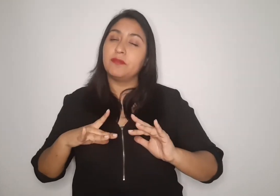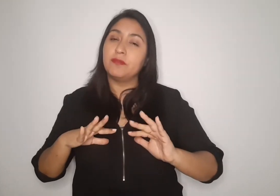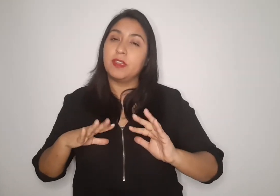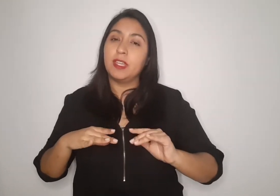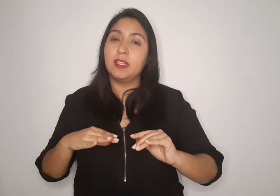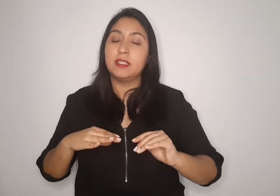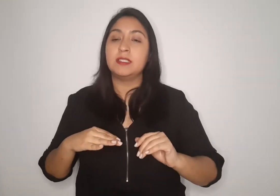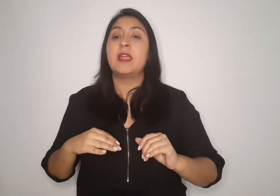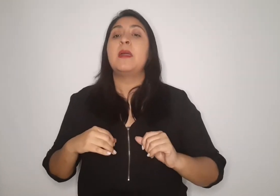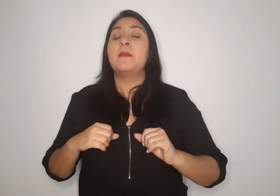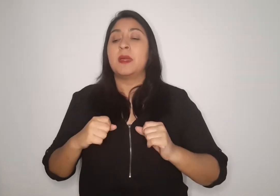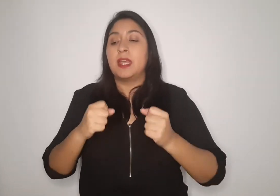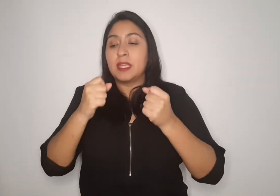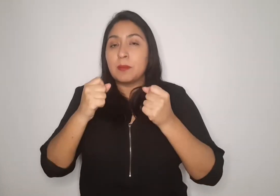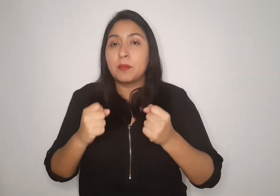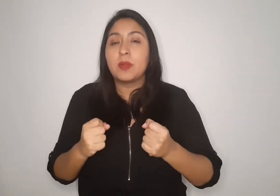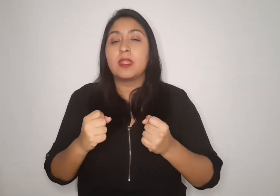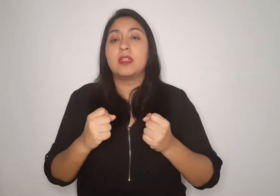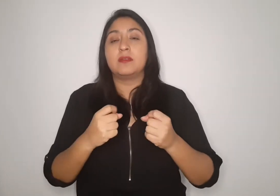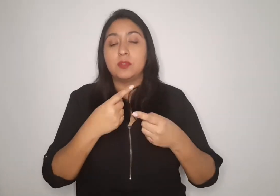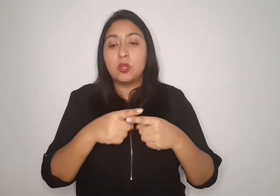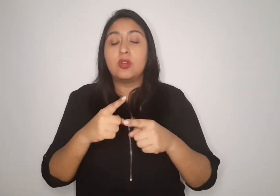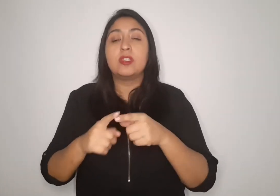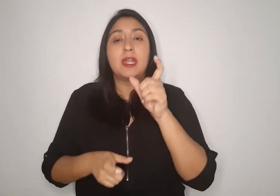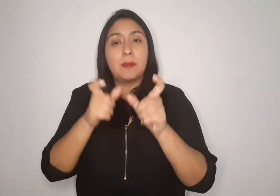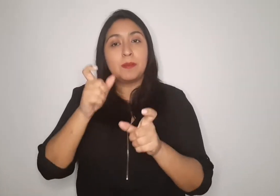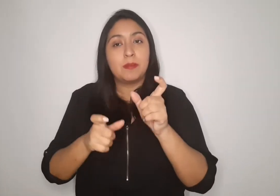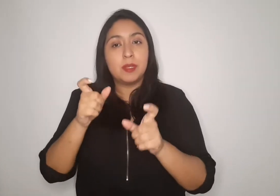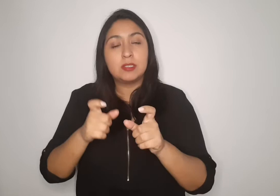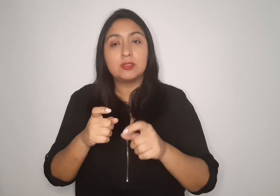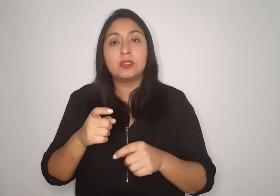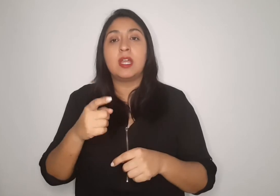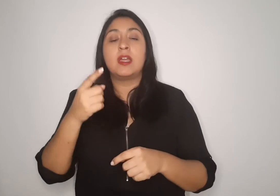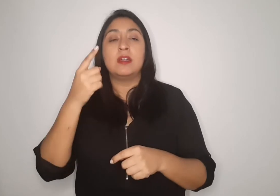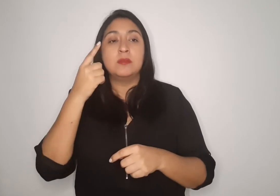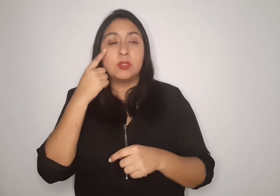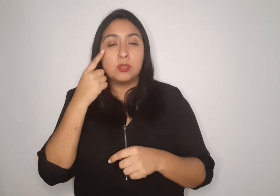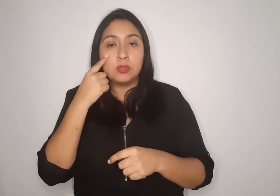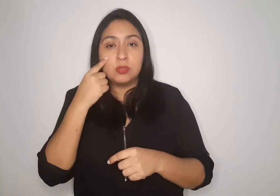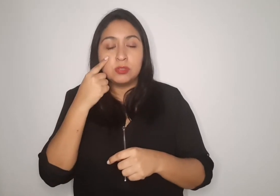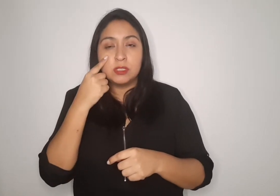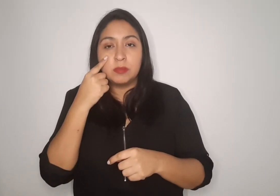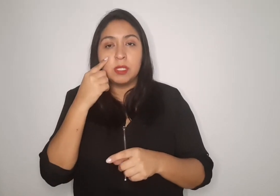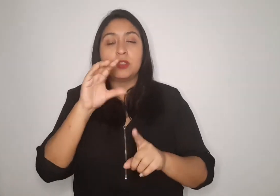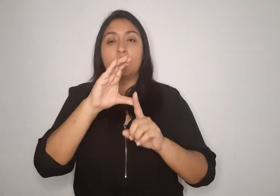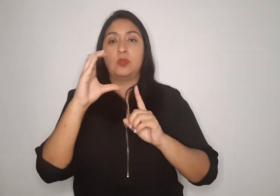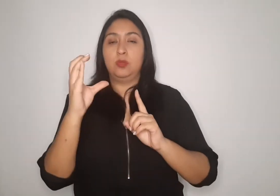gente pueda enriquecerse culturalmente. Diría sobre este espacio Manuel Santa Cruz.